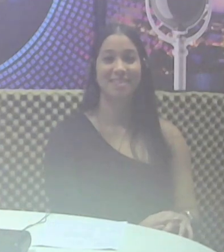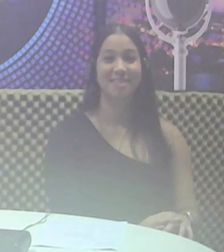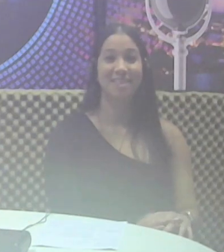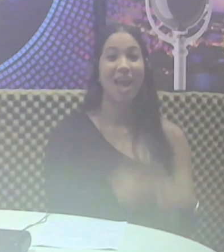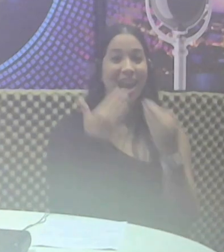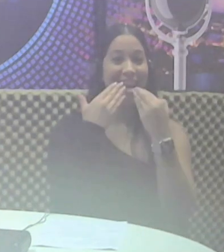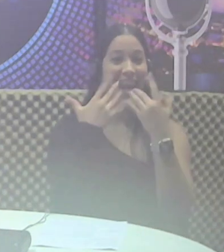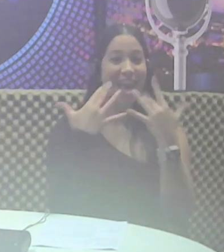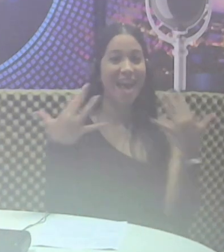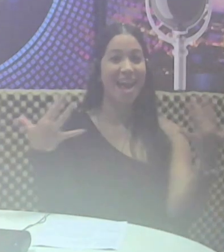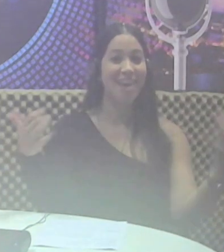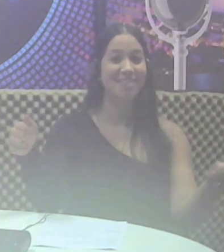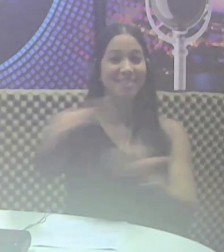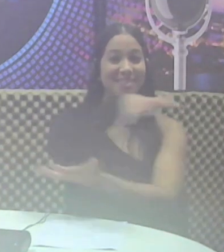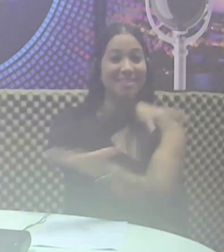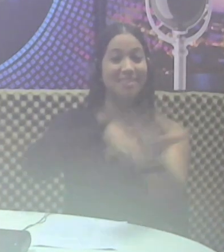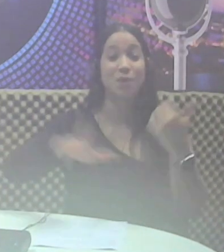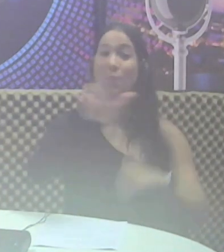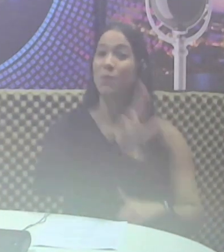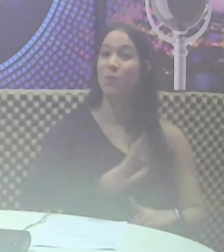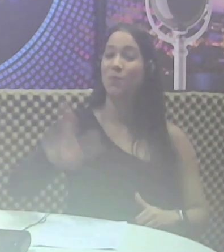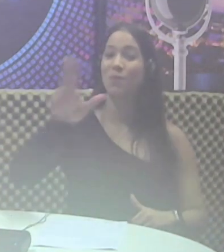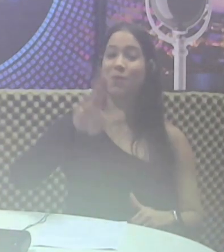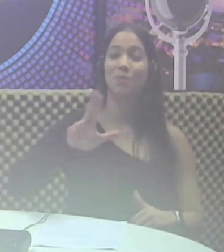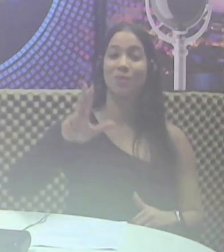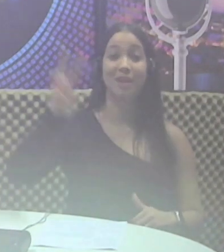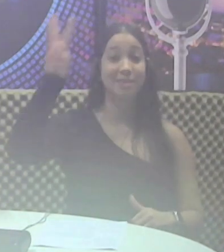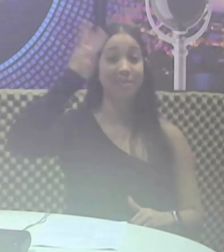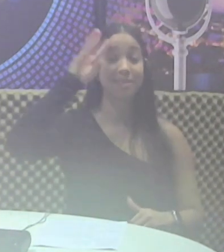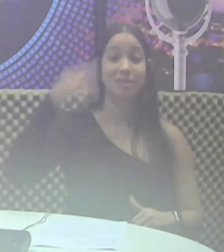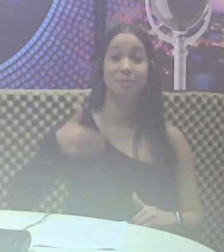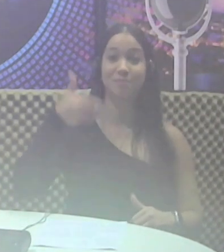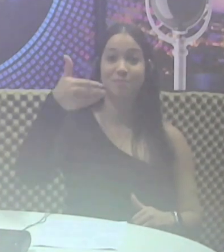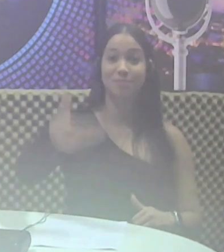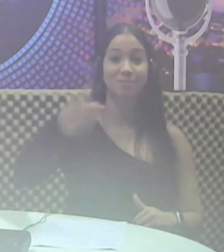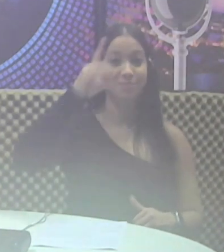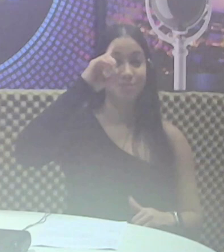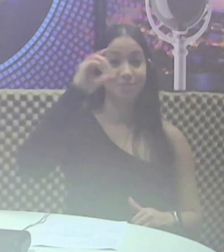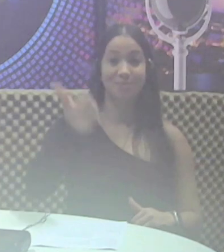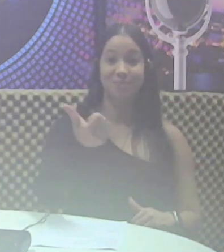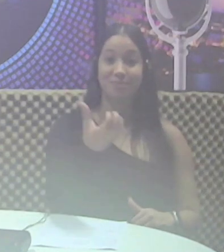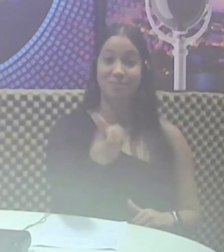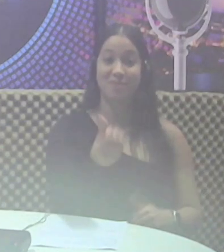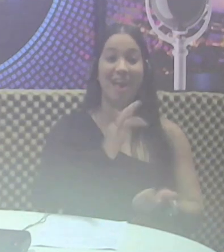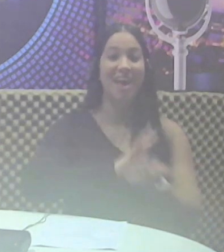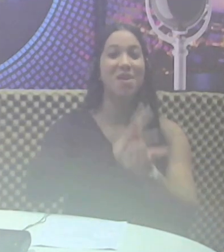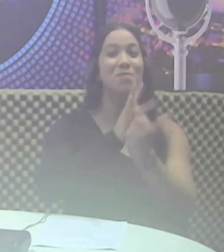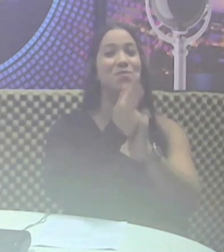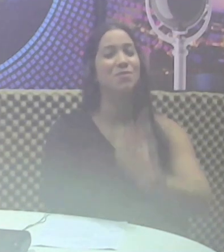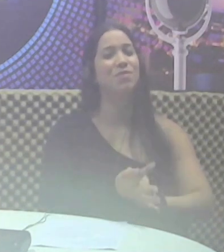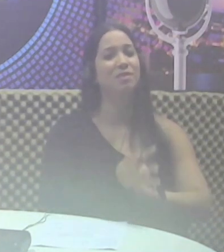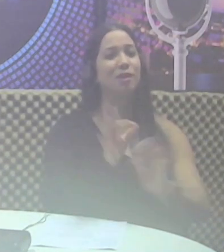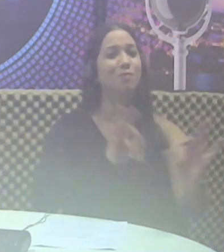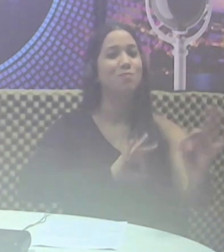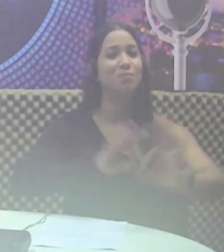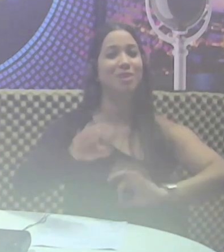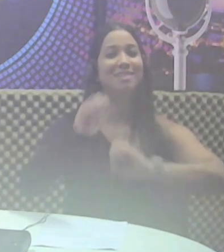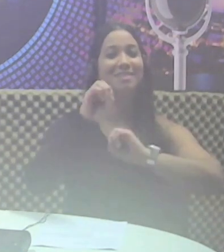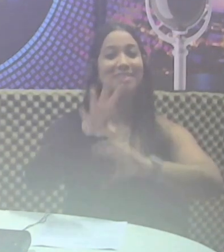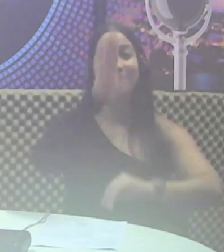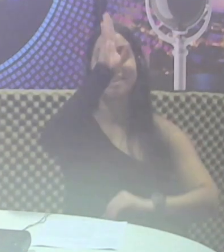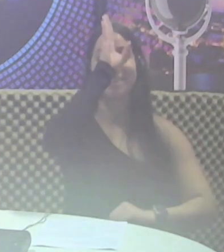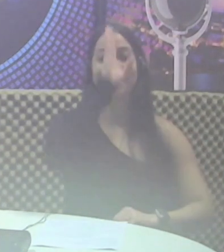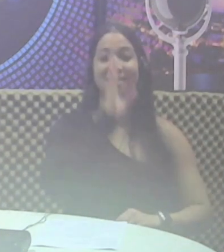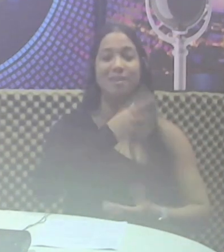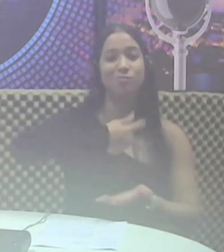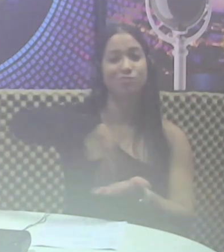Novidade no Agita Uberlândia. A partir da próxima terça-feira, dia 16, a Futel estará com um projeto de aulas gratuitas de